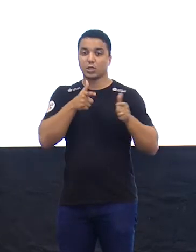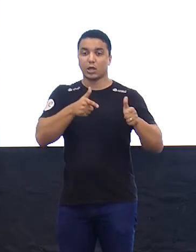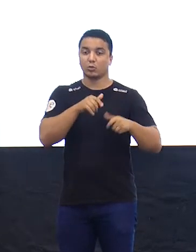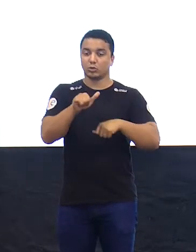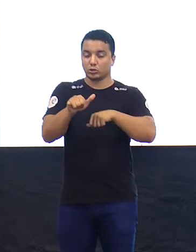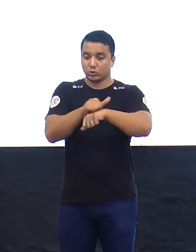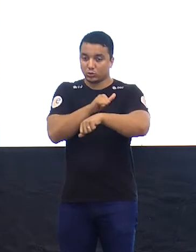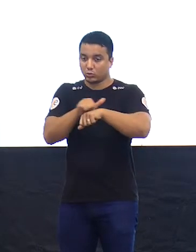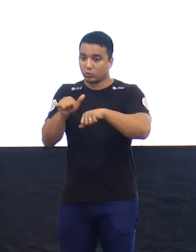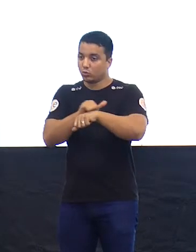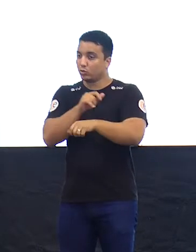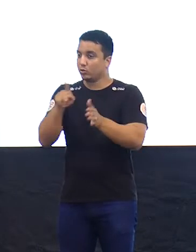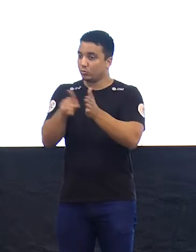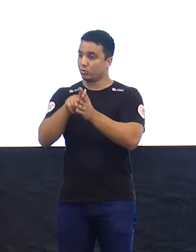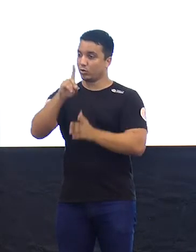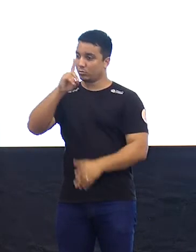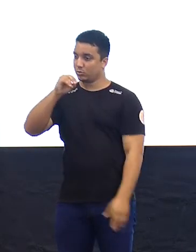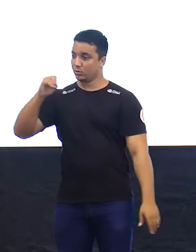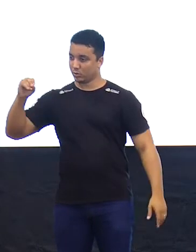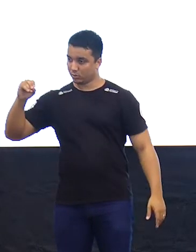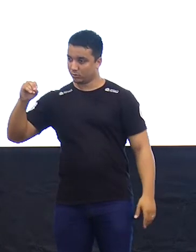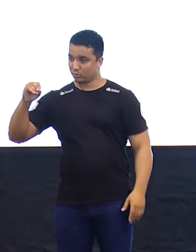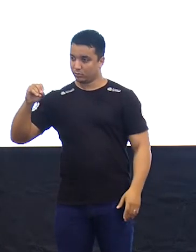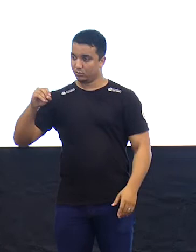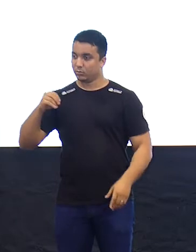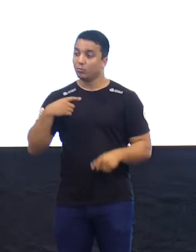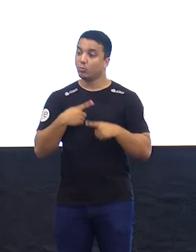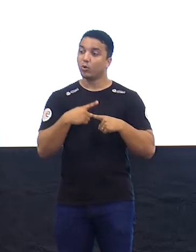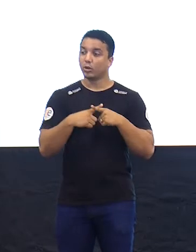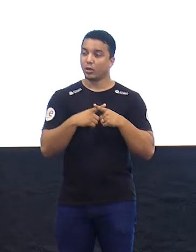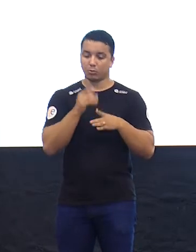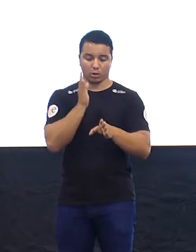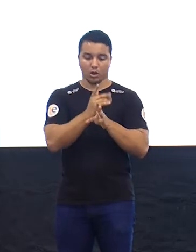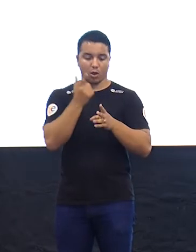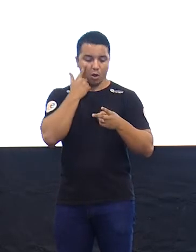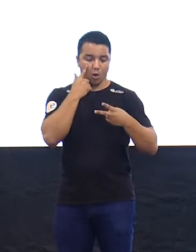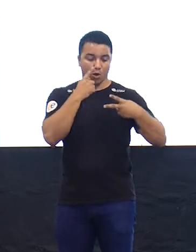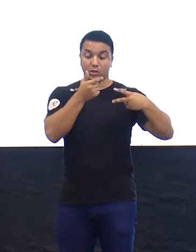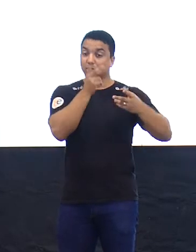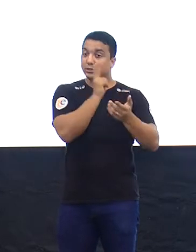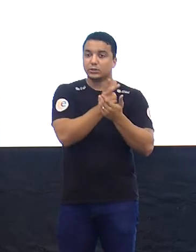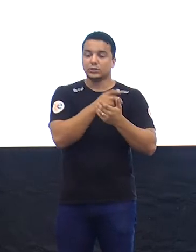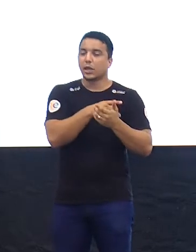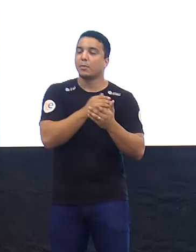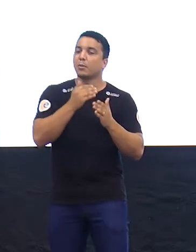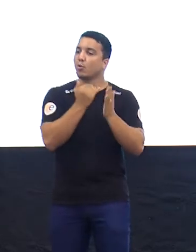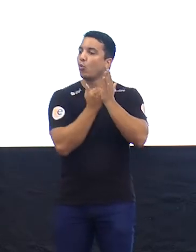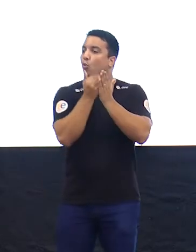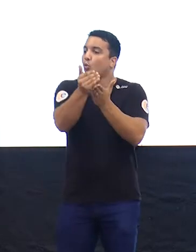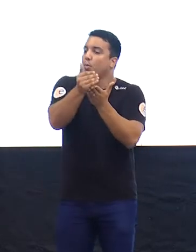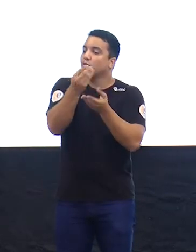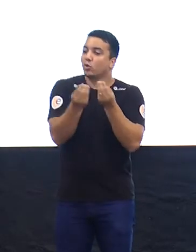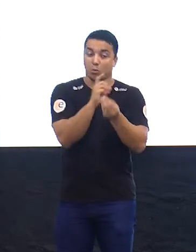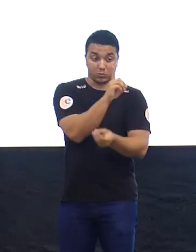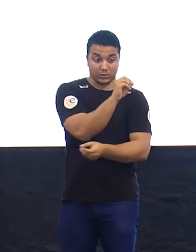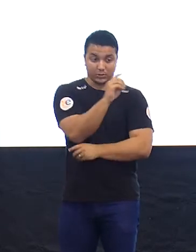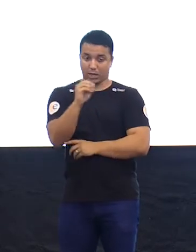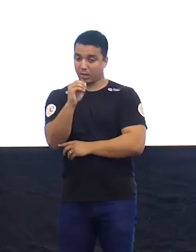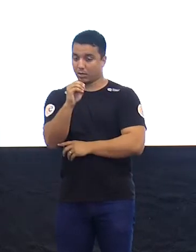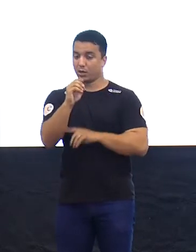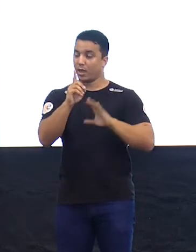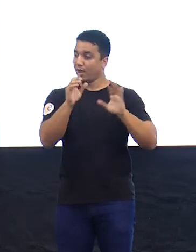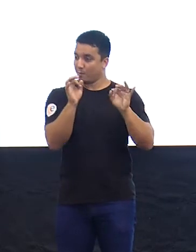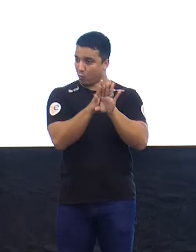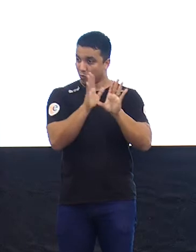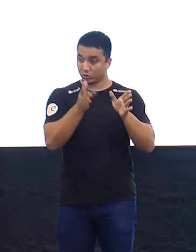de o truque do 100. Eu vou botar sempre no começo 100. E